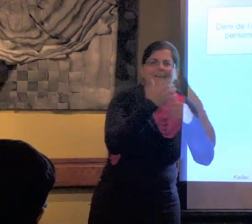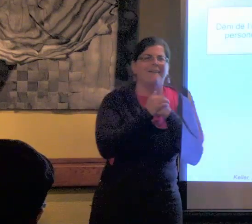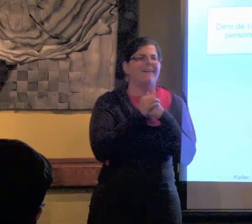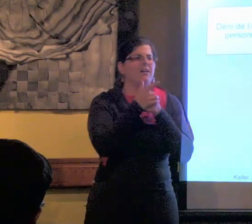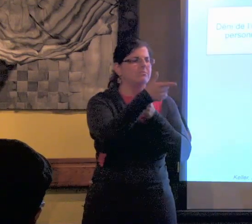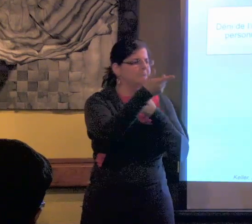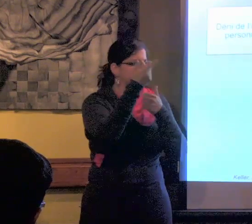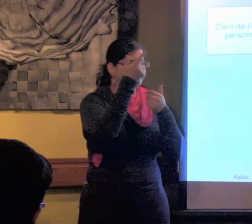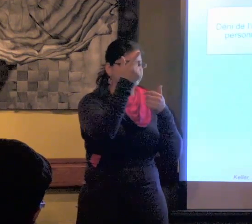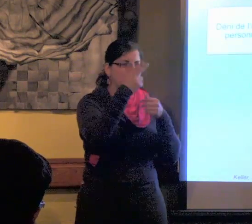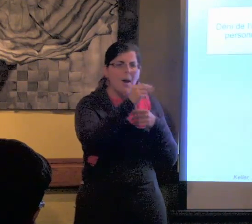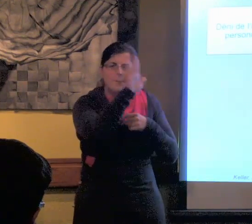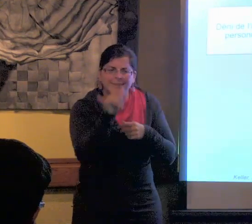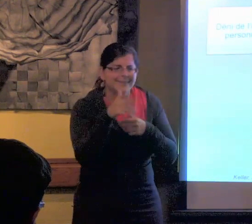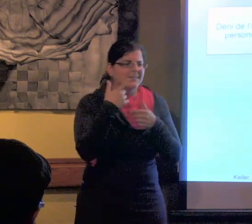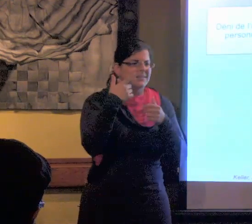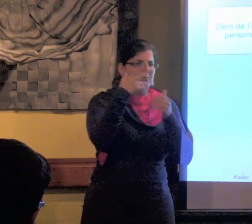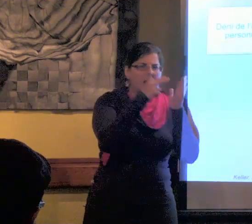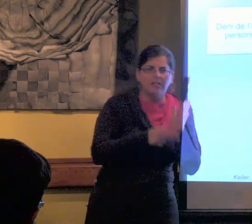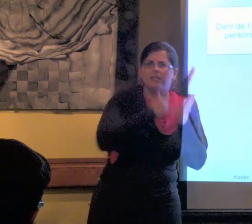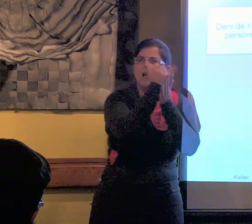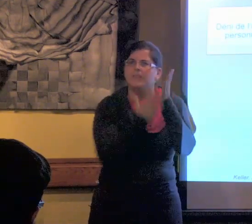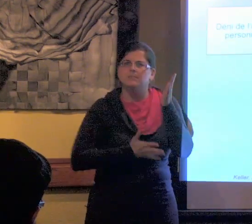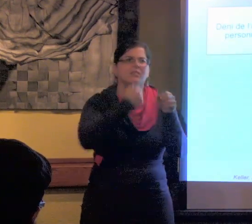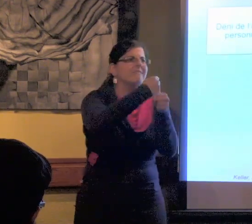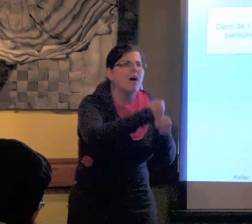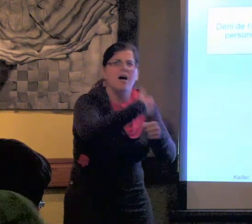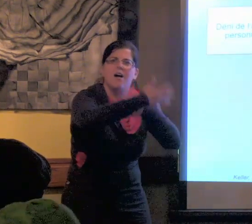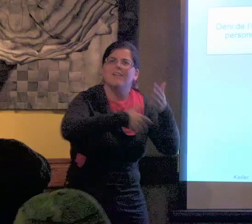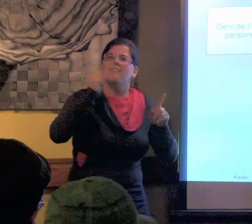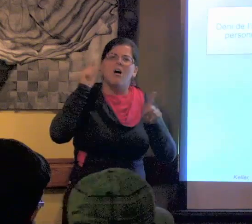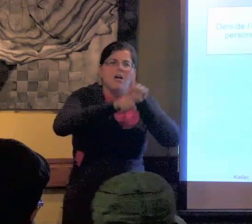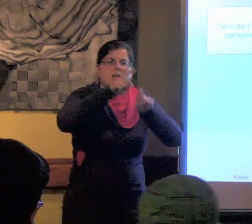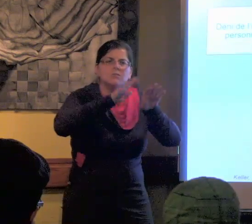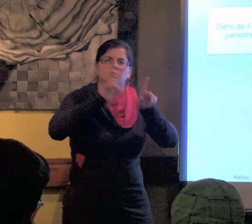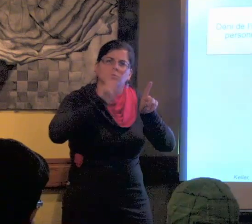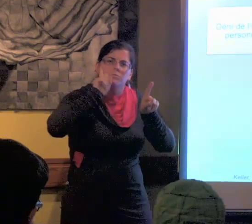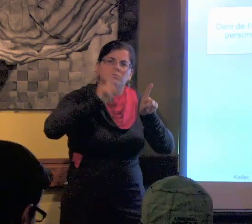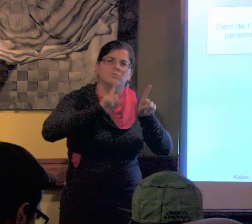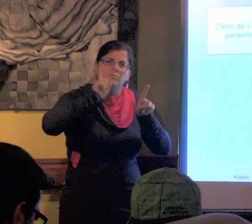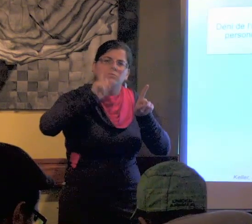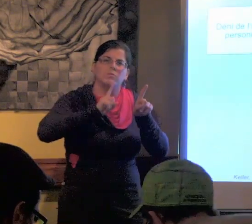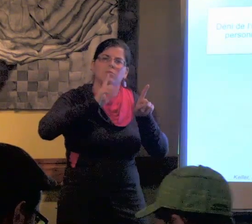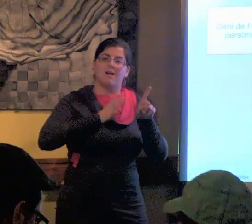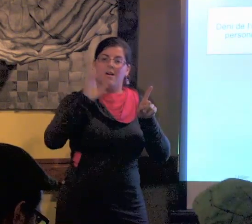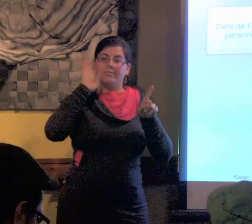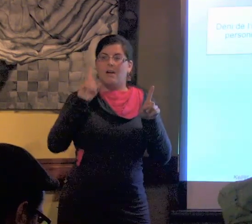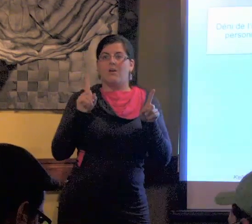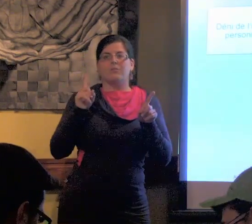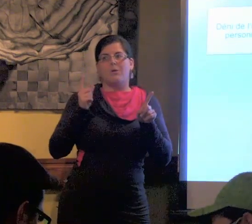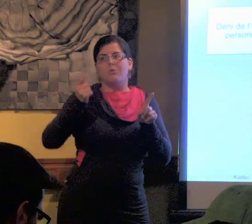son origine, mais se concentrent essentiellement sur la sourdité. Peut-être que cette personne est une artiste, une professionnelle, mais